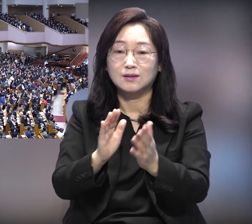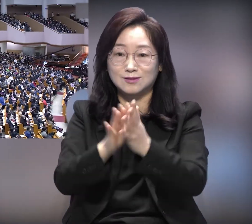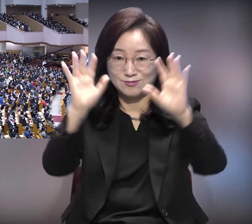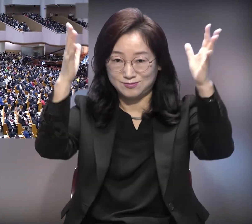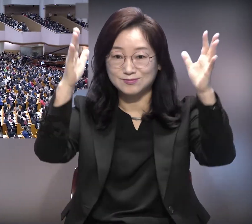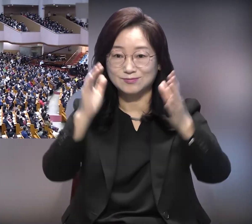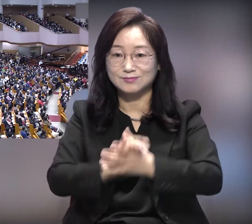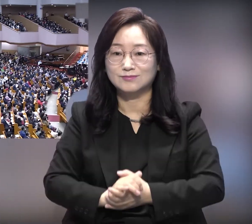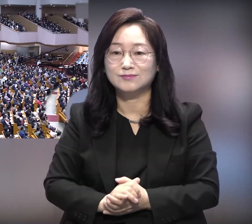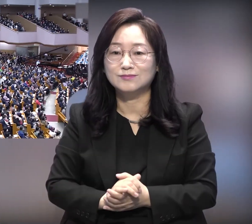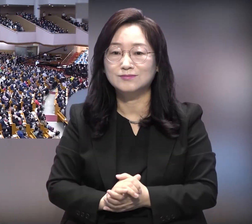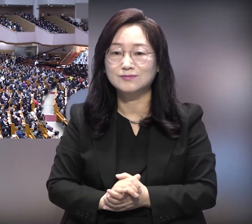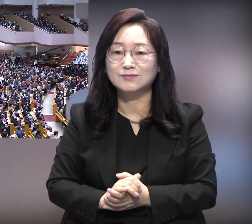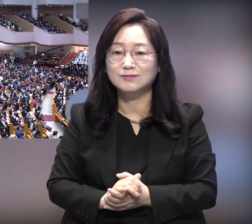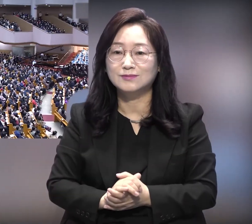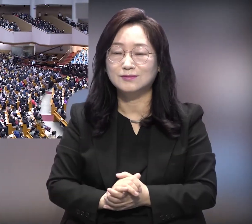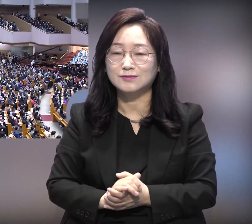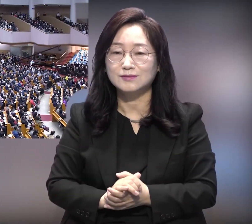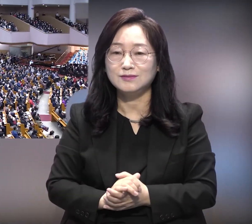할렐루야.